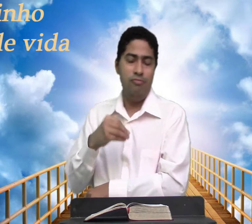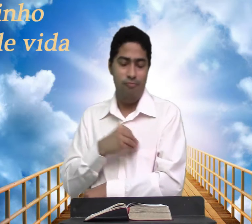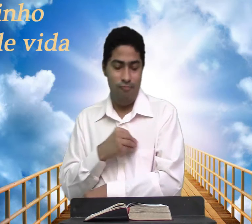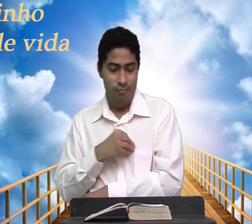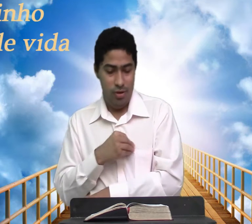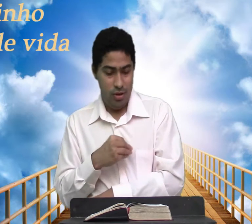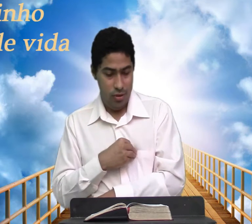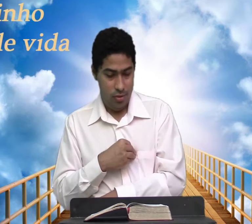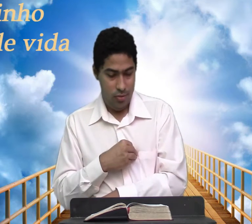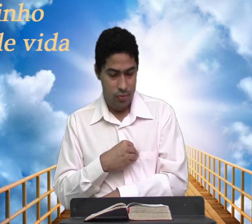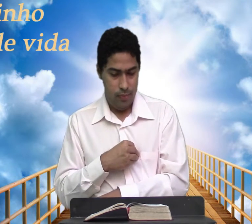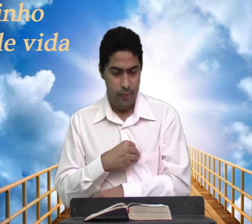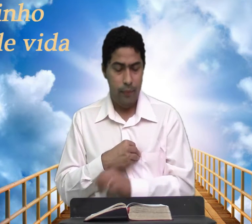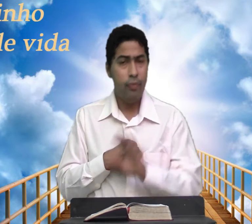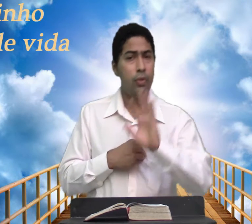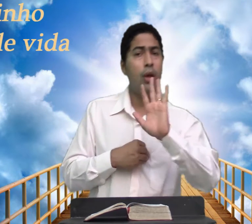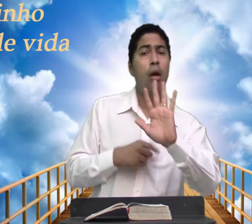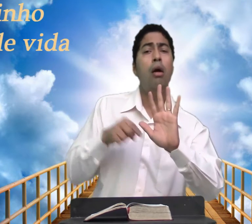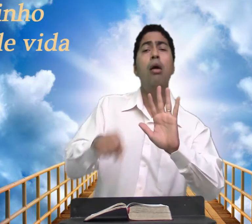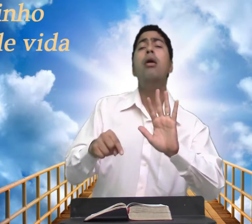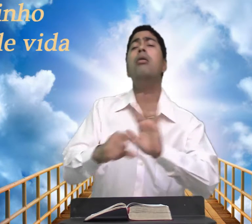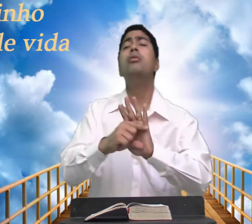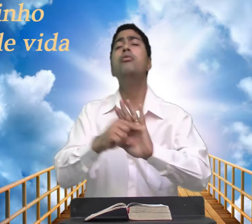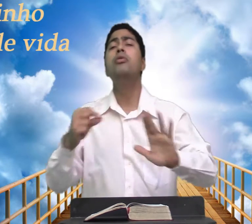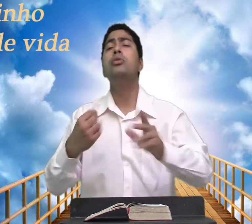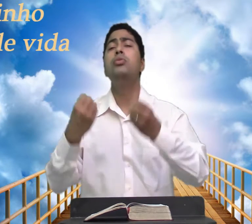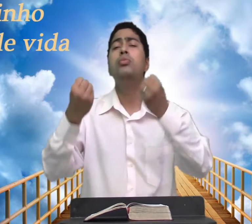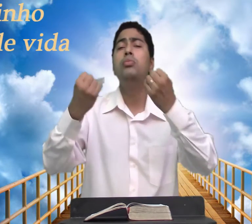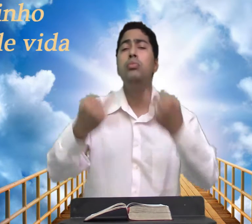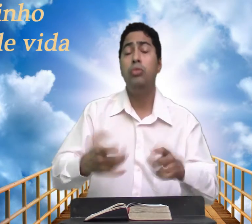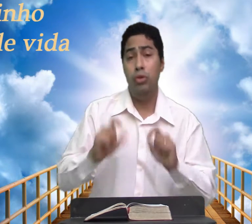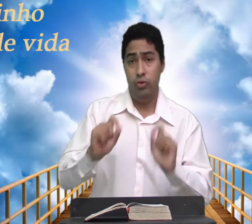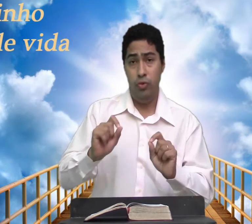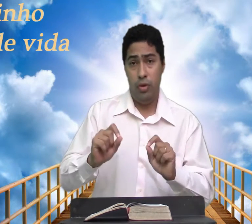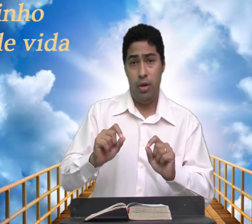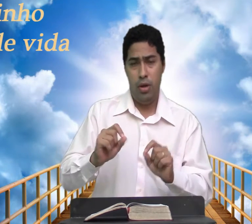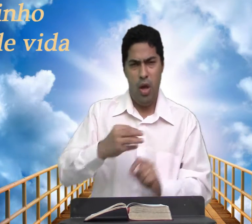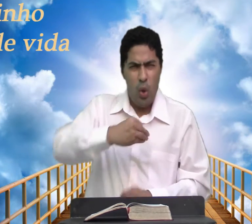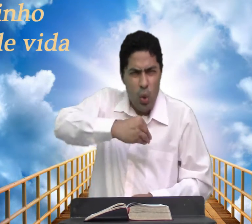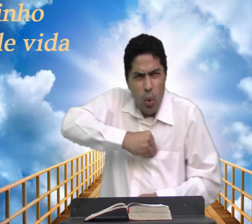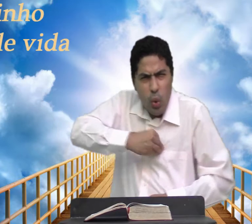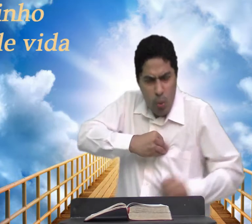todos pecaram. Observe que esse versículo ele vai explicar que o pecado